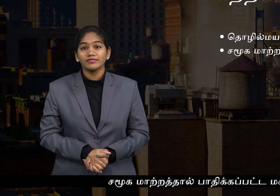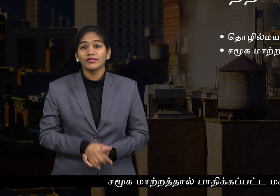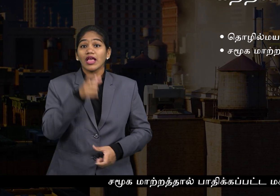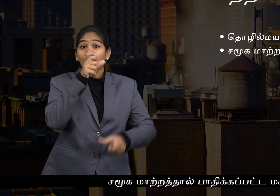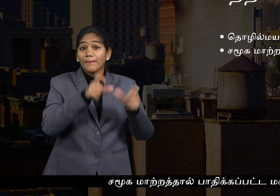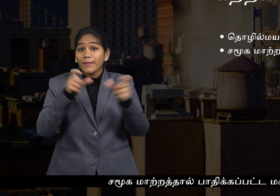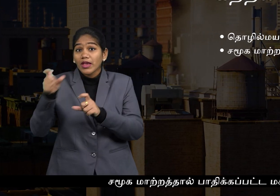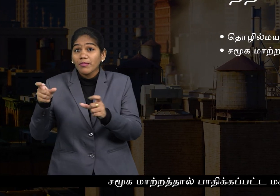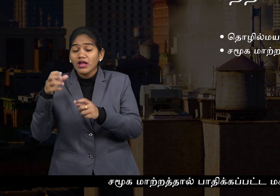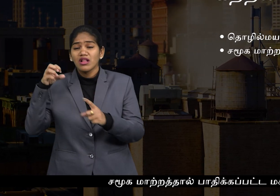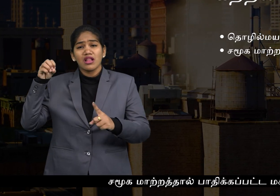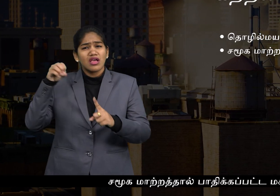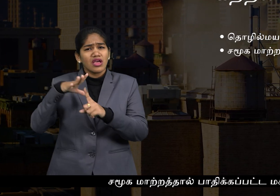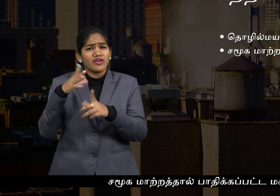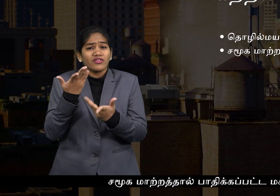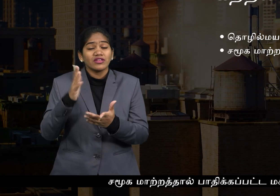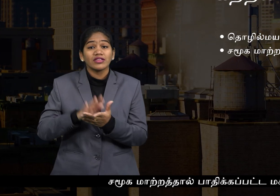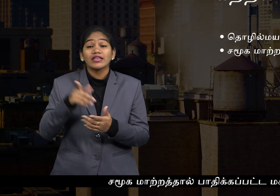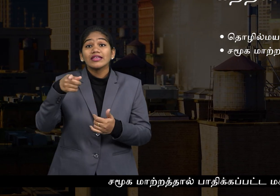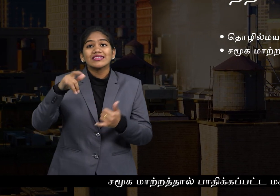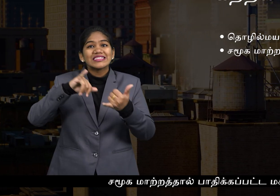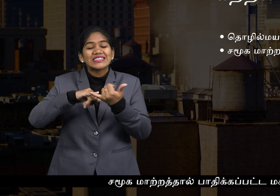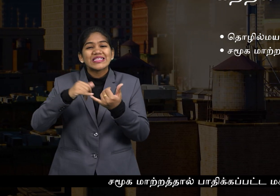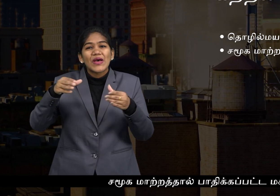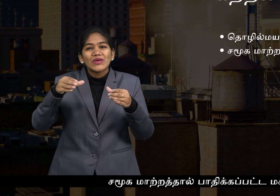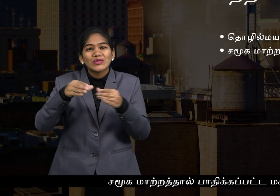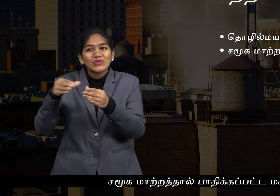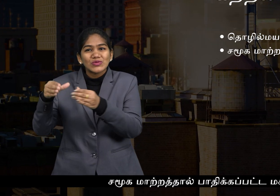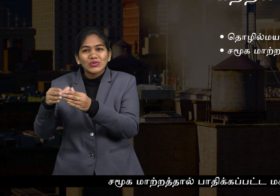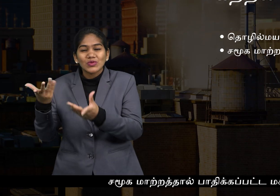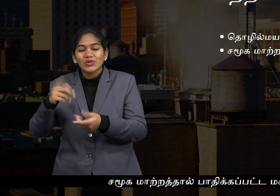சமூக மாற்றத்தால் பாதிக்கப்பட்ட மக்கள்,